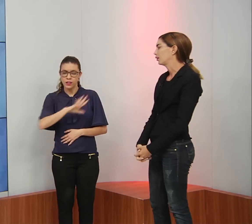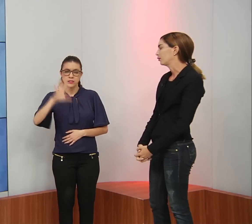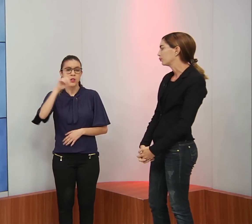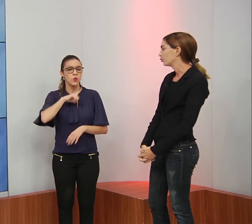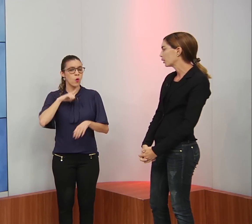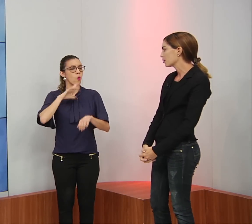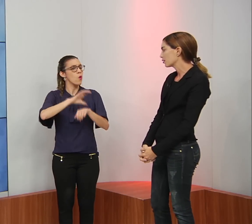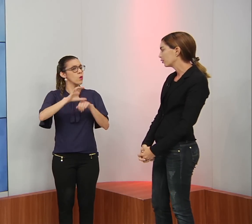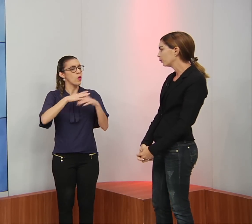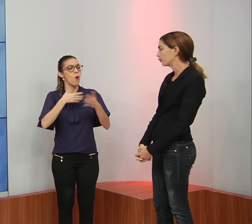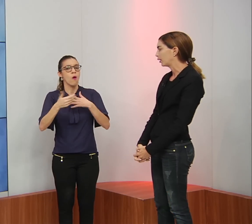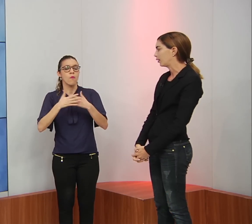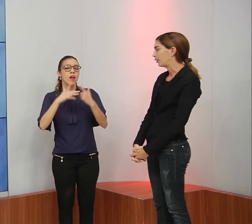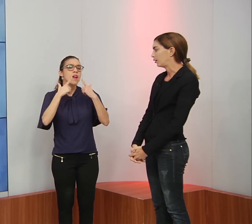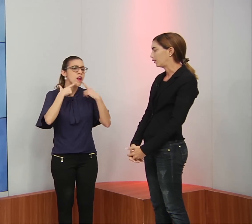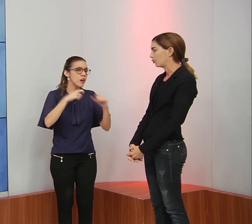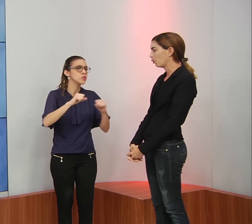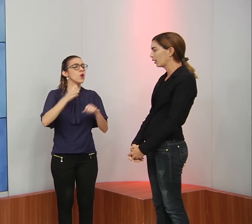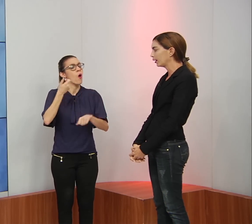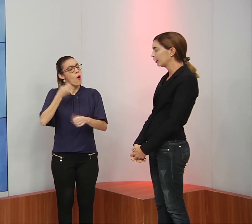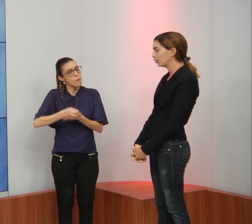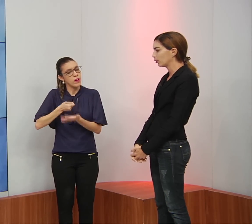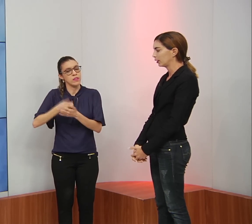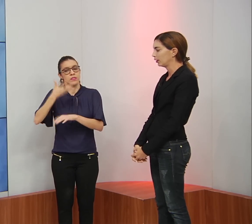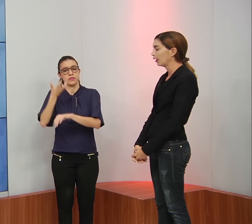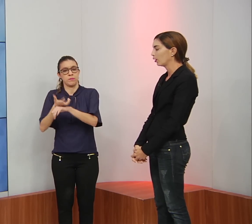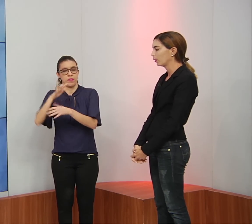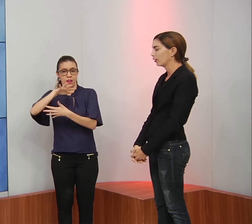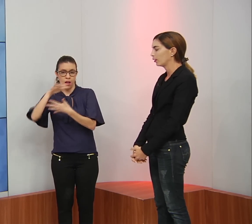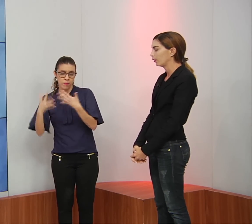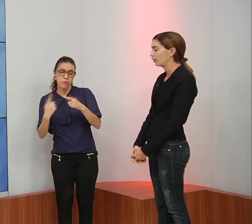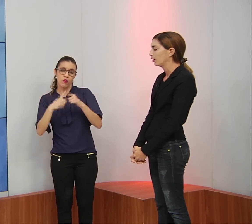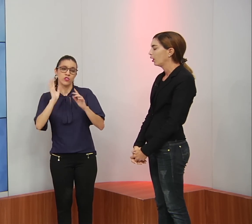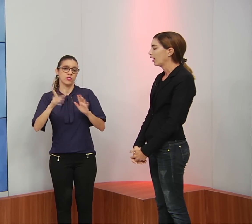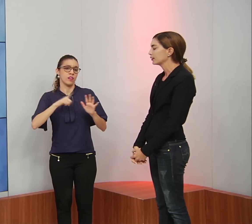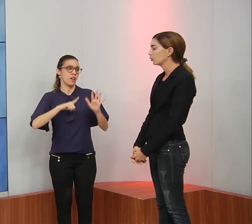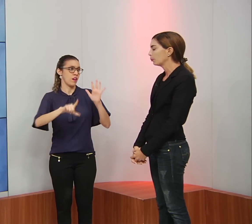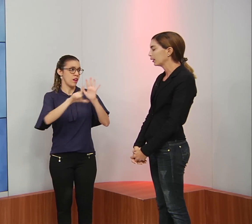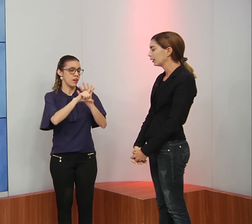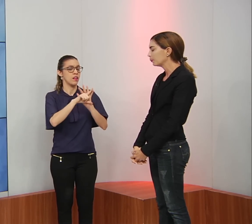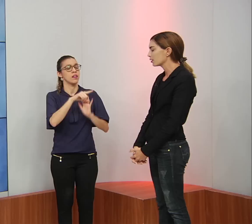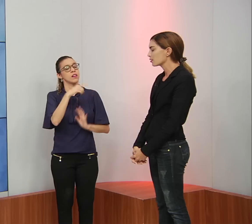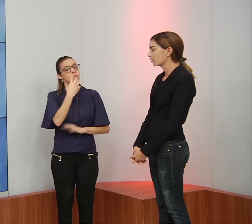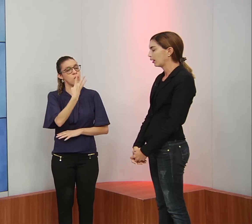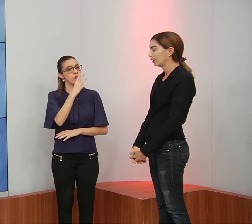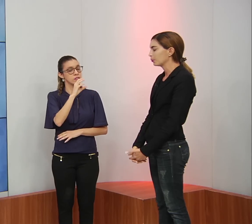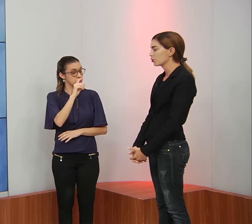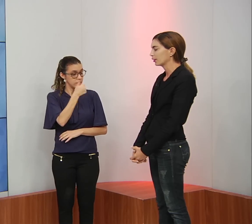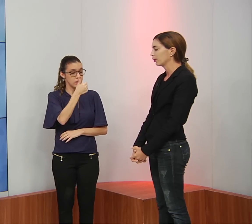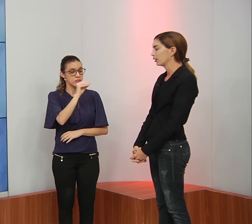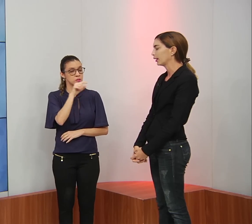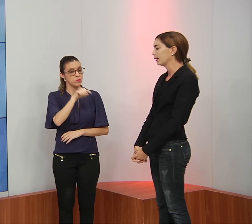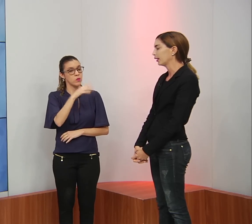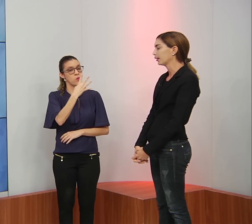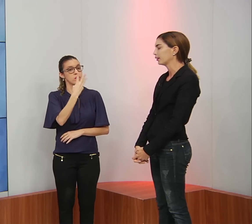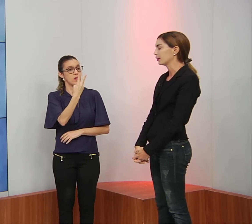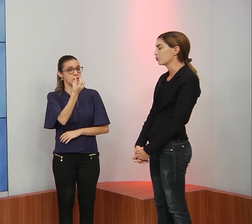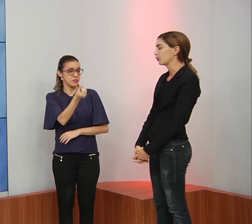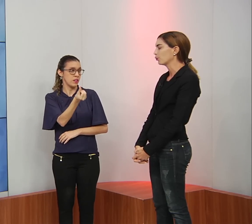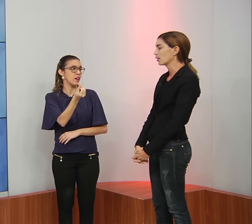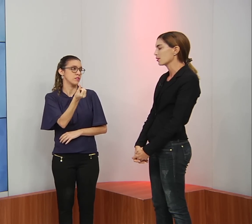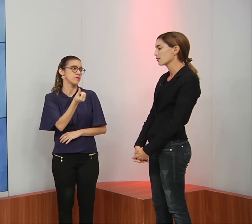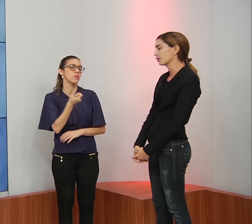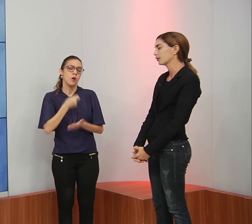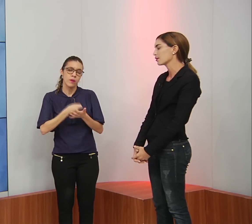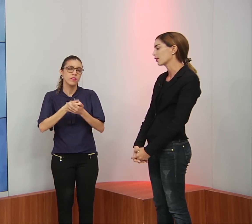Sim, no Brasil, qualquer língua, não é? Assim como a Libras, a Libras já tem uma lei, né, que é